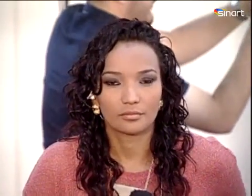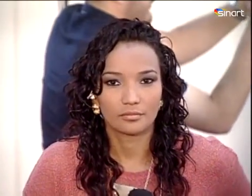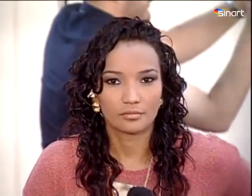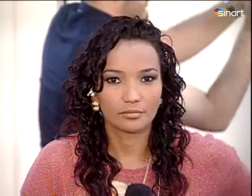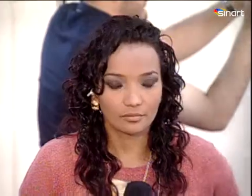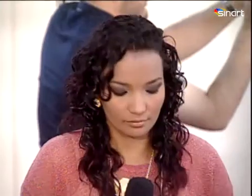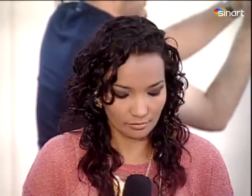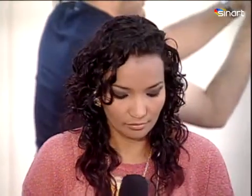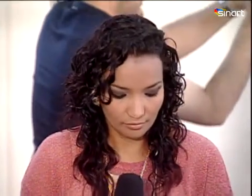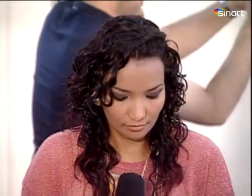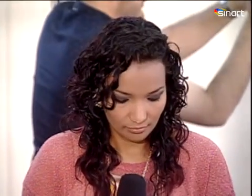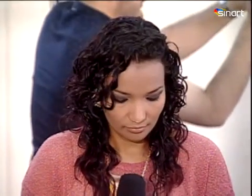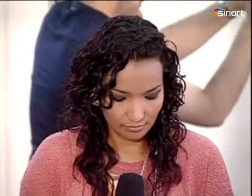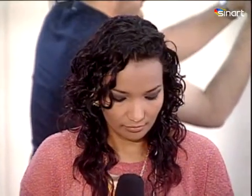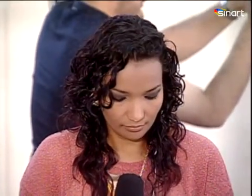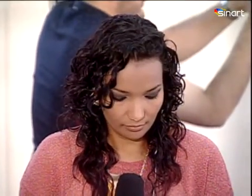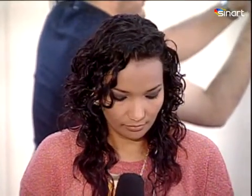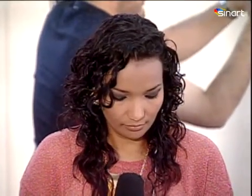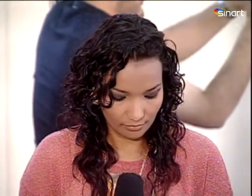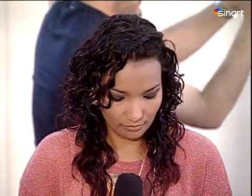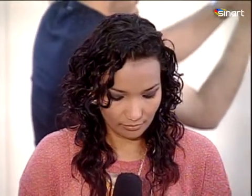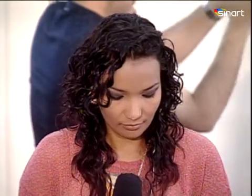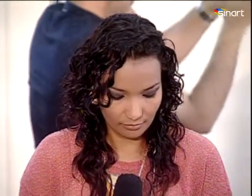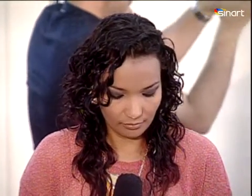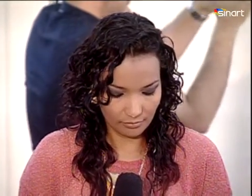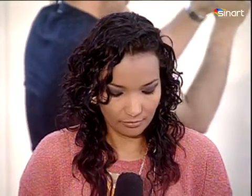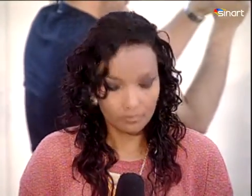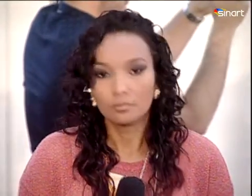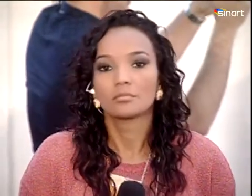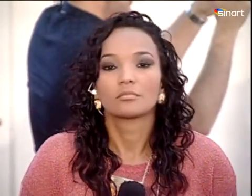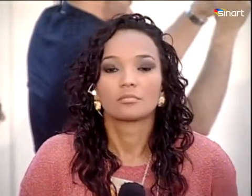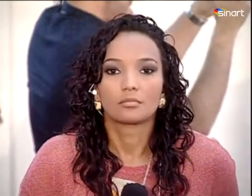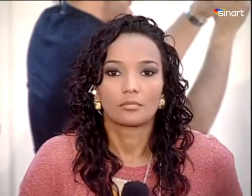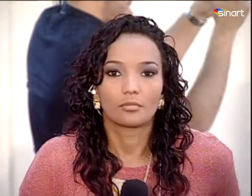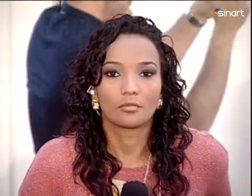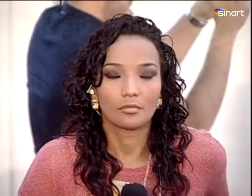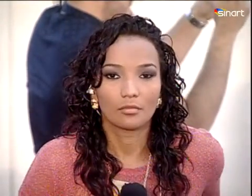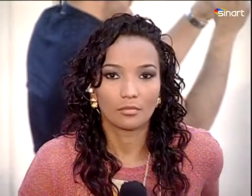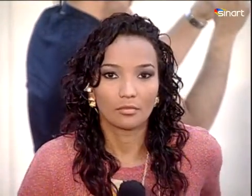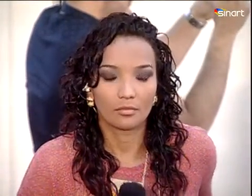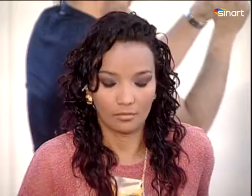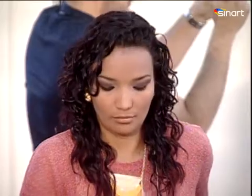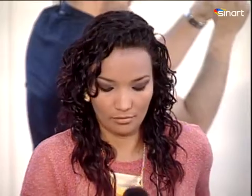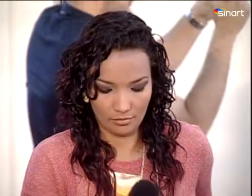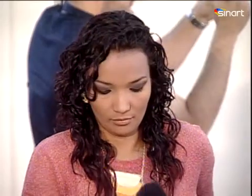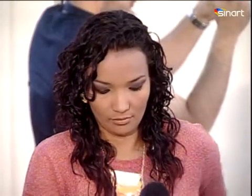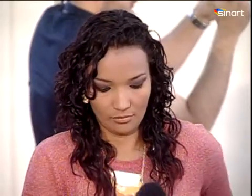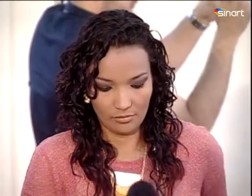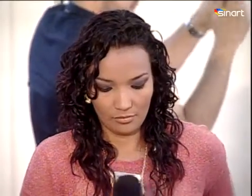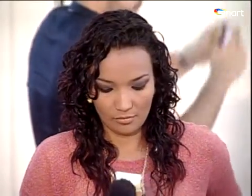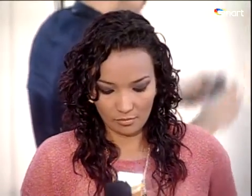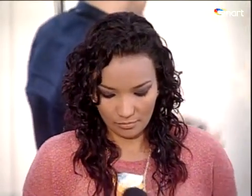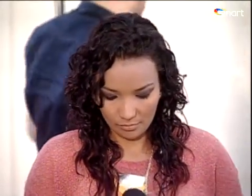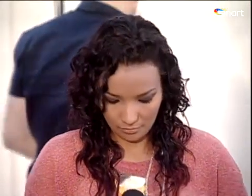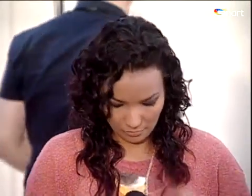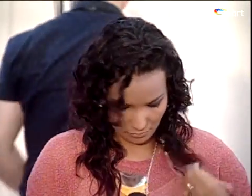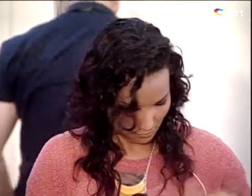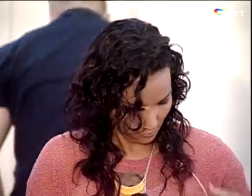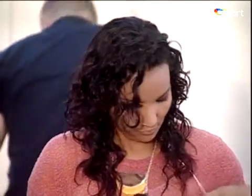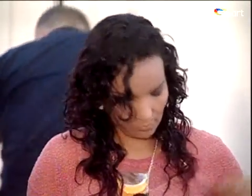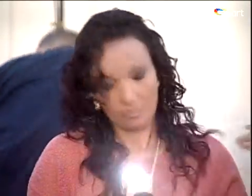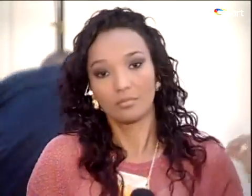acompañarnos en esta presentación, este mensaje que tiene el Gobierno de la República al país. Nos acompaña